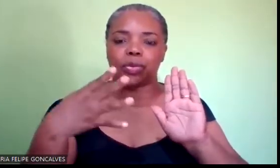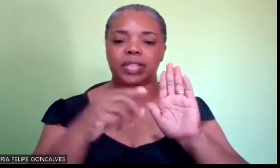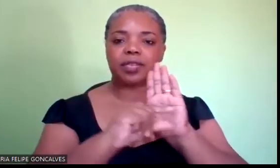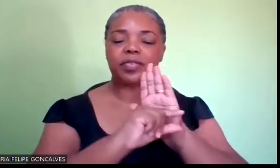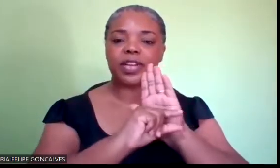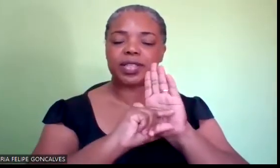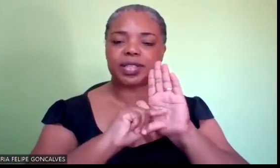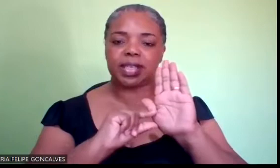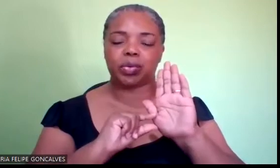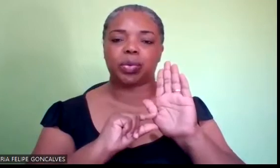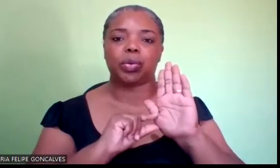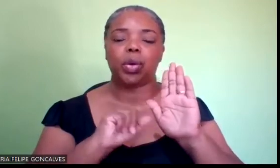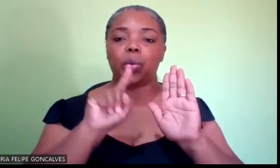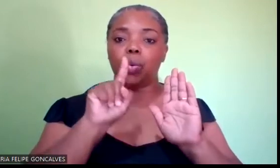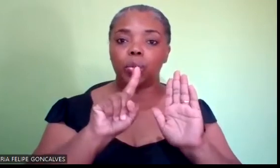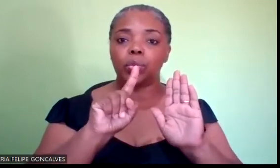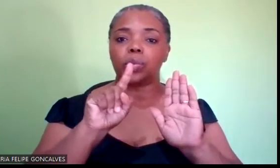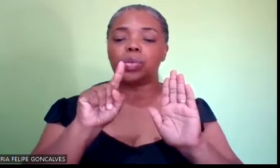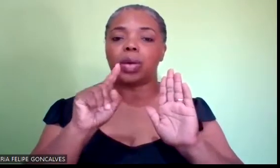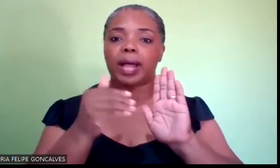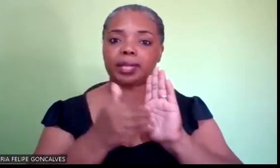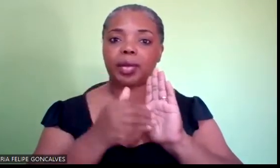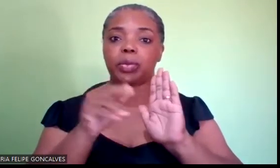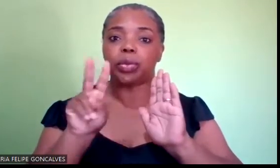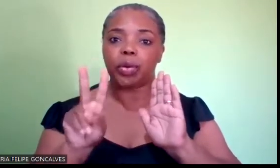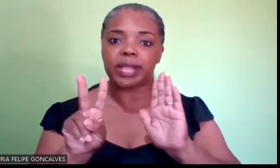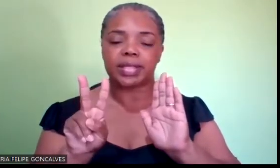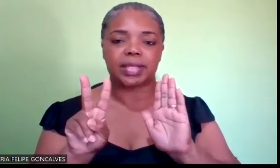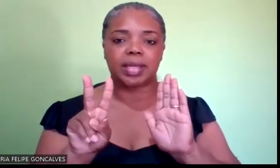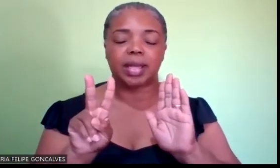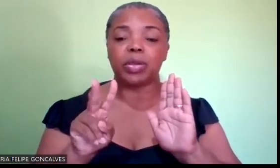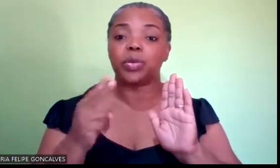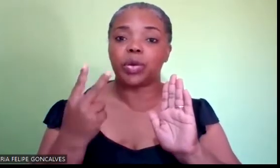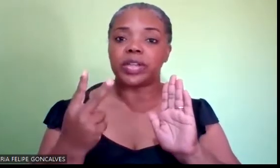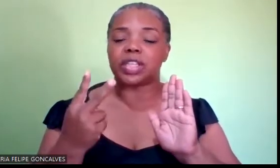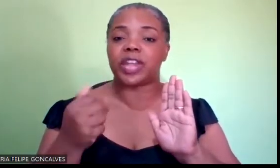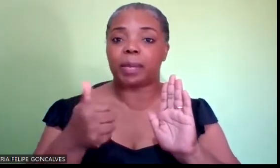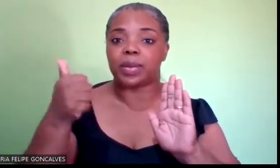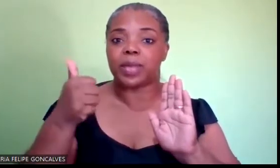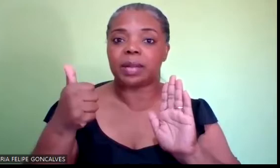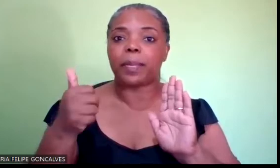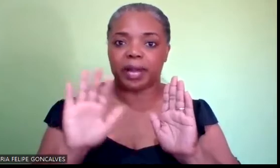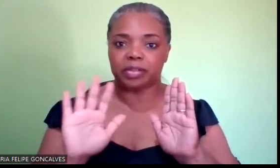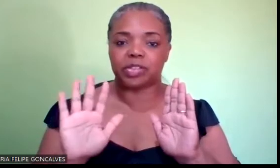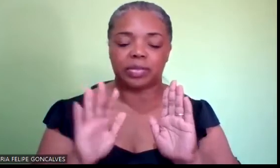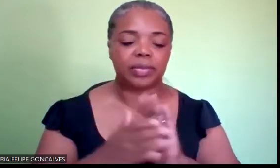14, versículo 1 até o 2. E o 2, gente, é a primeira parte,